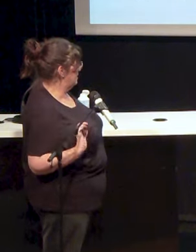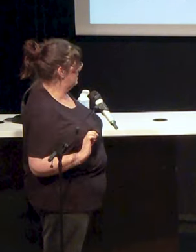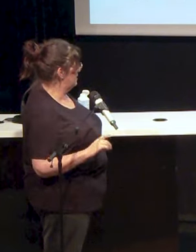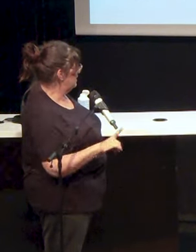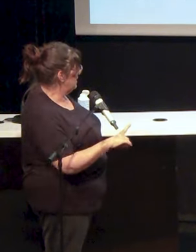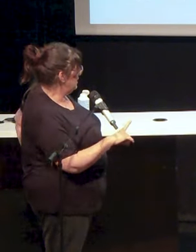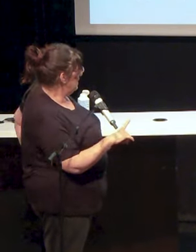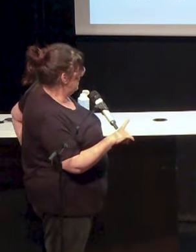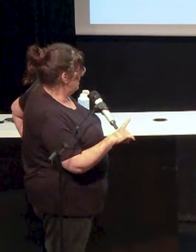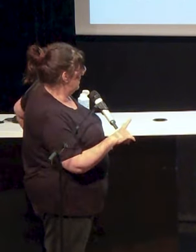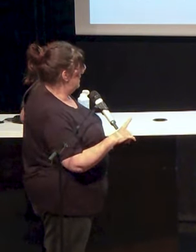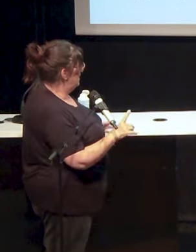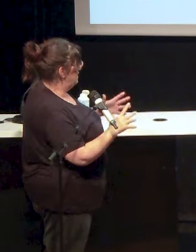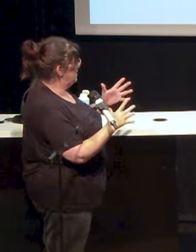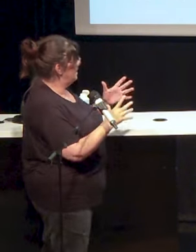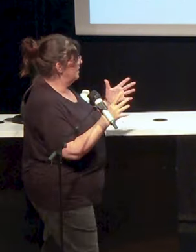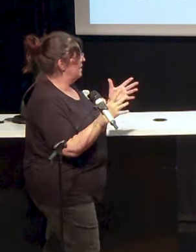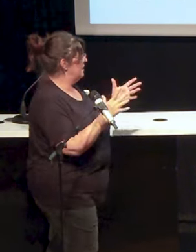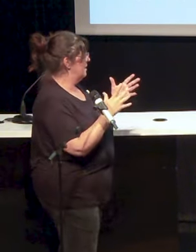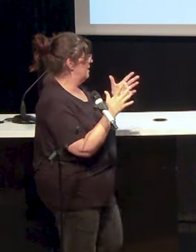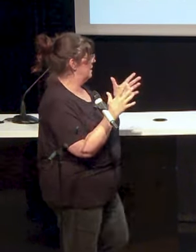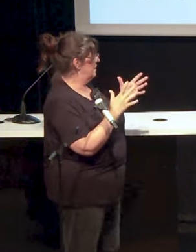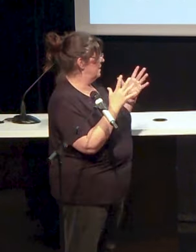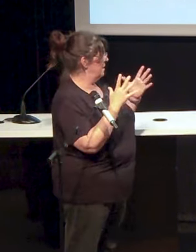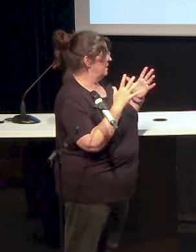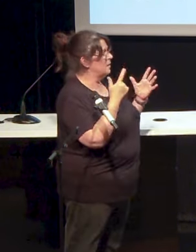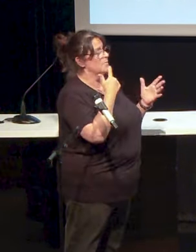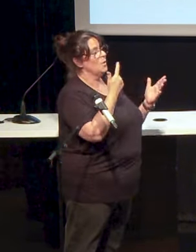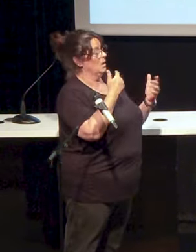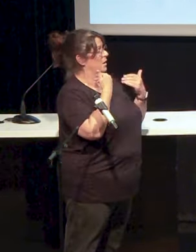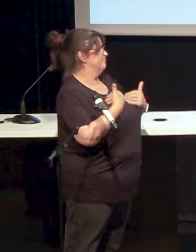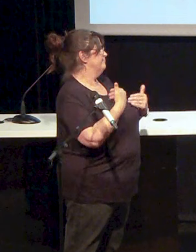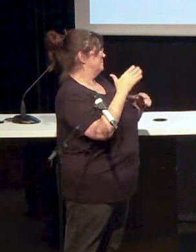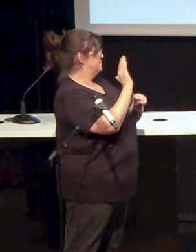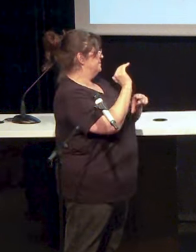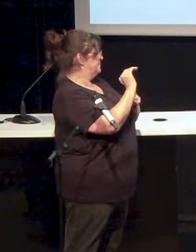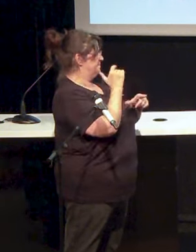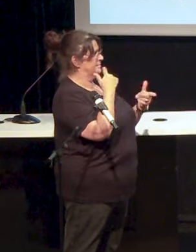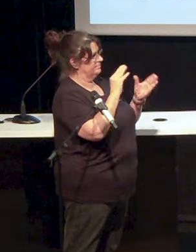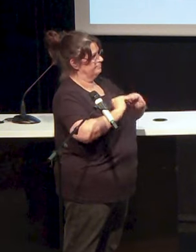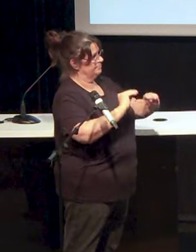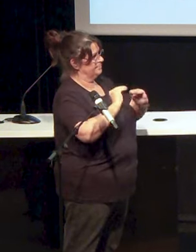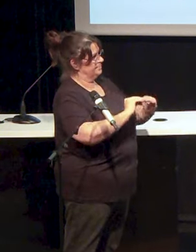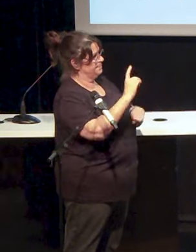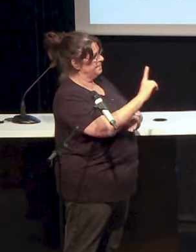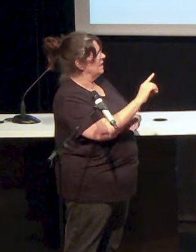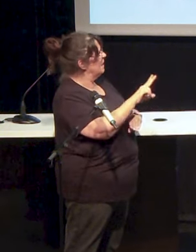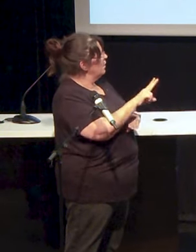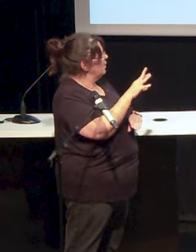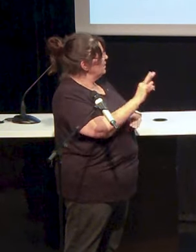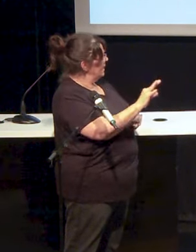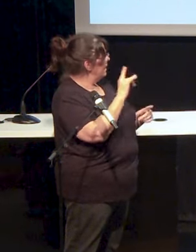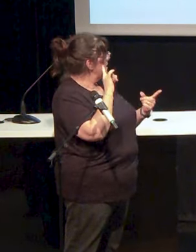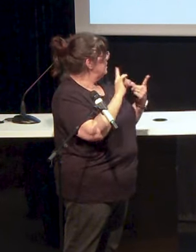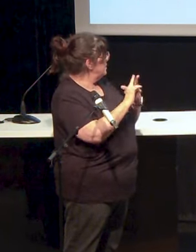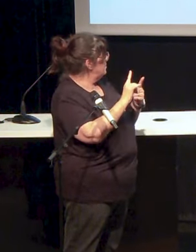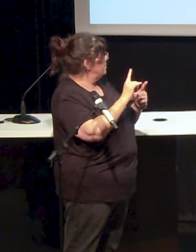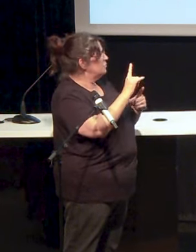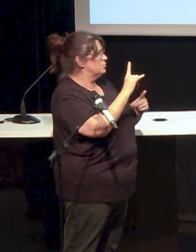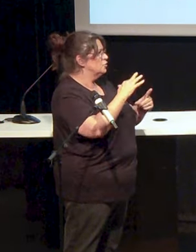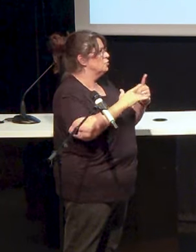Moi, je voudrais juste témoigner, j'enseigne dans un DUT de carrière sociale, donc tout ce qui concerne la